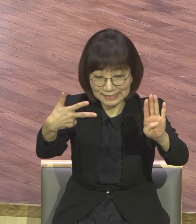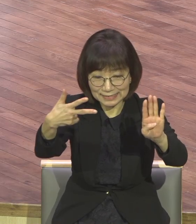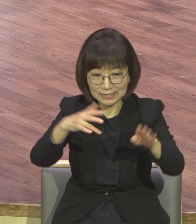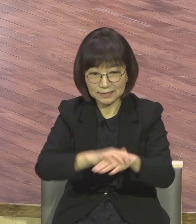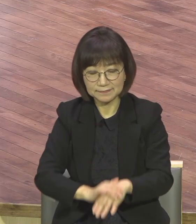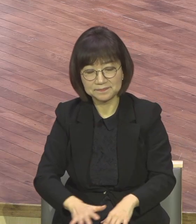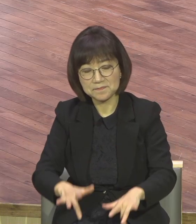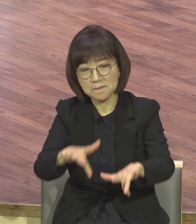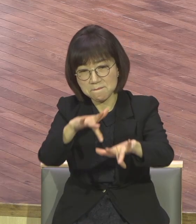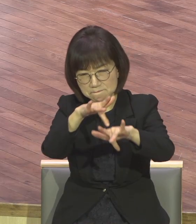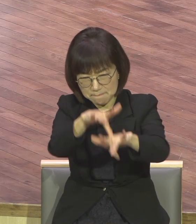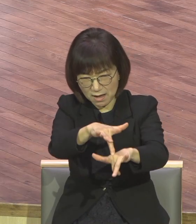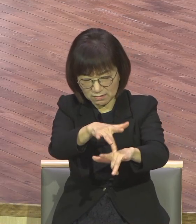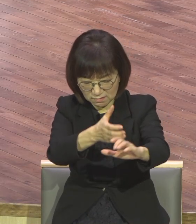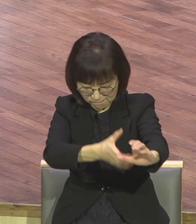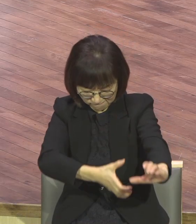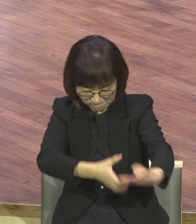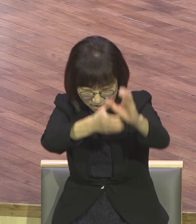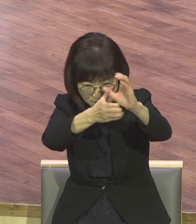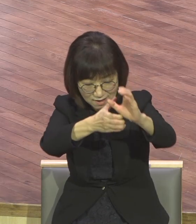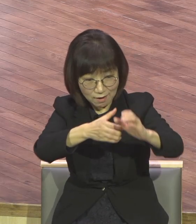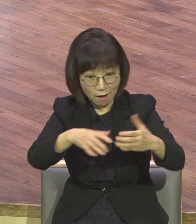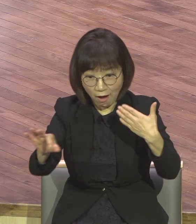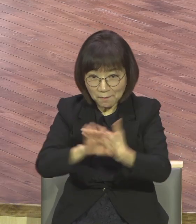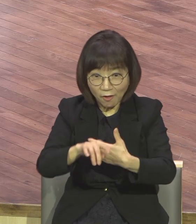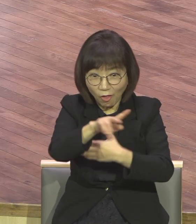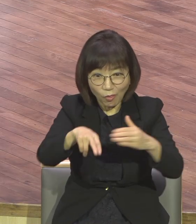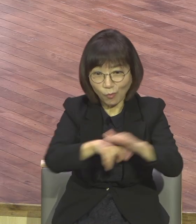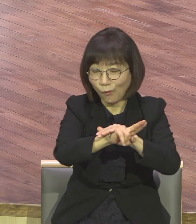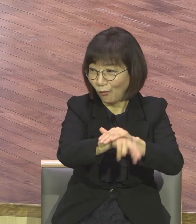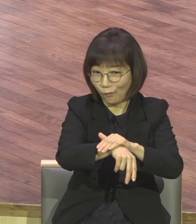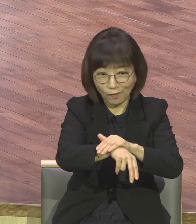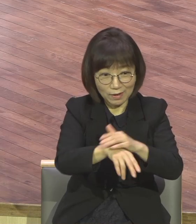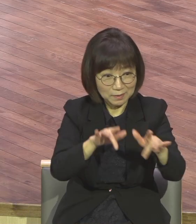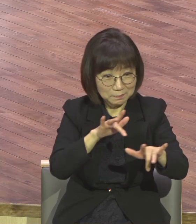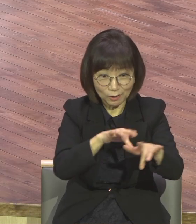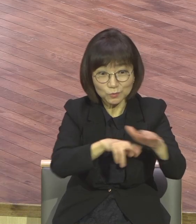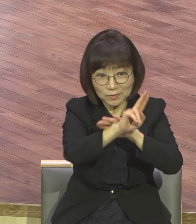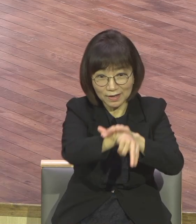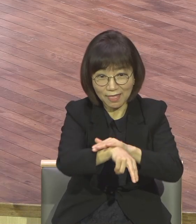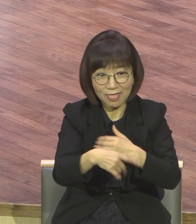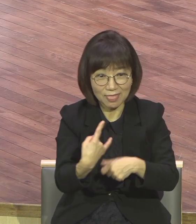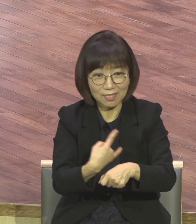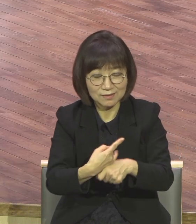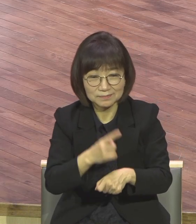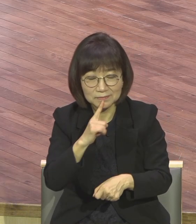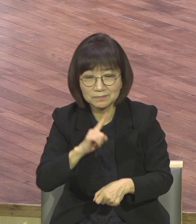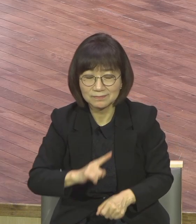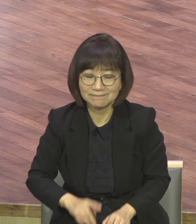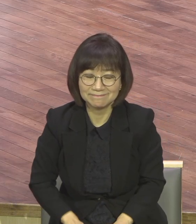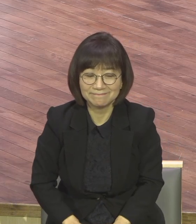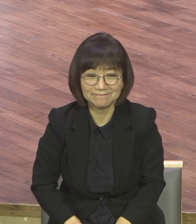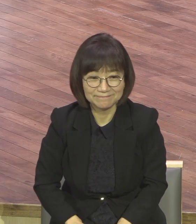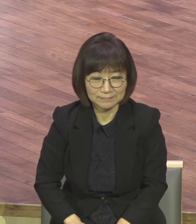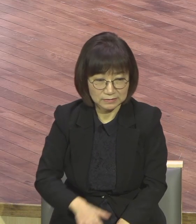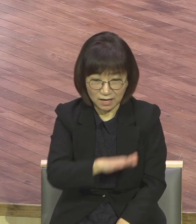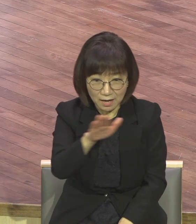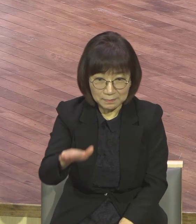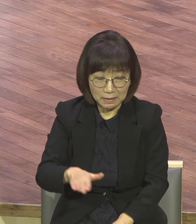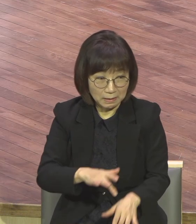마귀를 대적하라. 그리하면 너희를 피하리라. 그랬어요. 마귀를